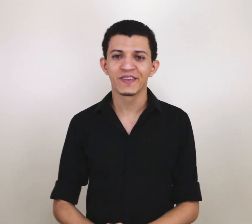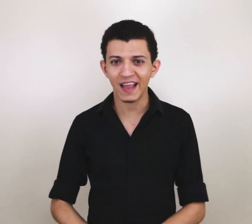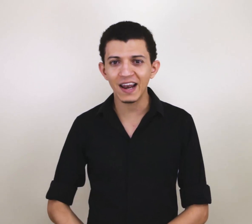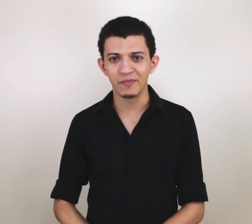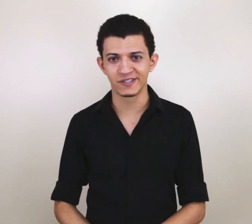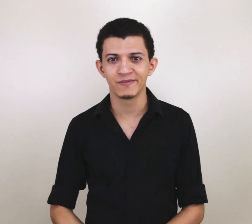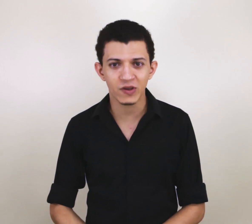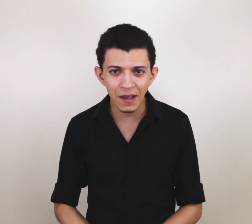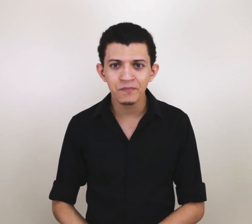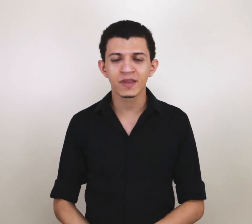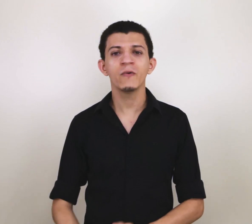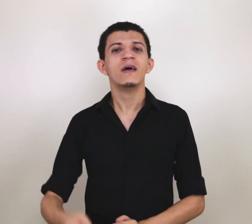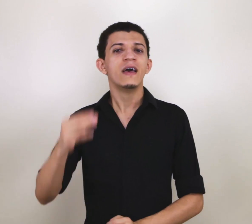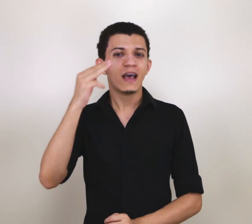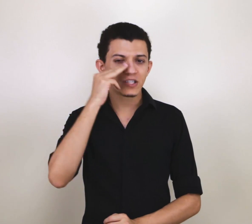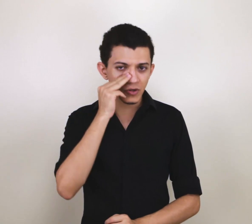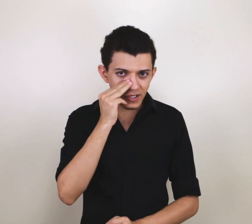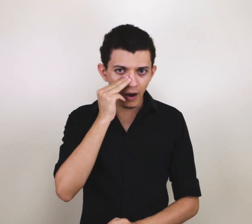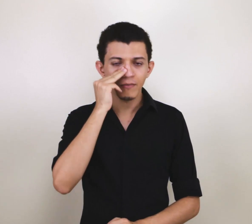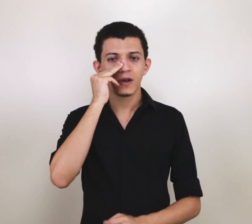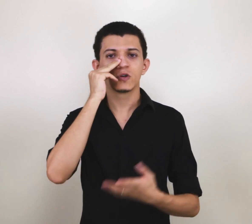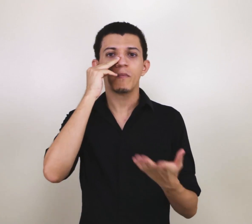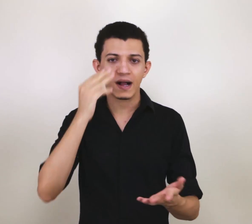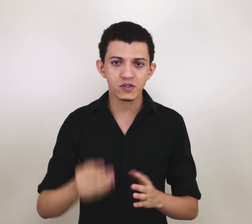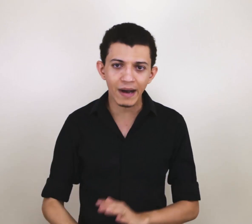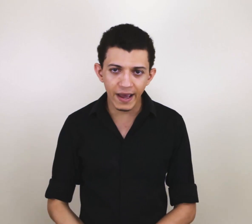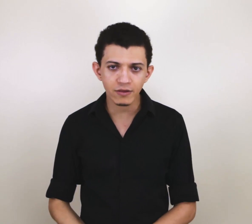da Libras, ok? Então, esse é o meu sinal. Eu sou o Madison Barreto